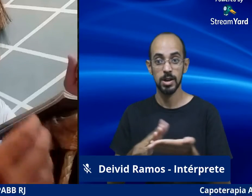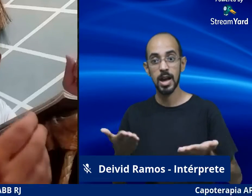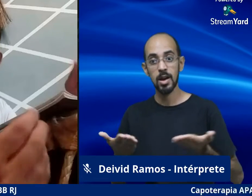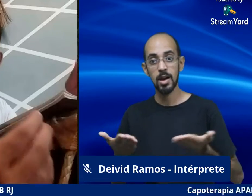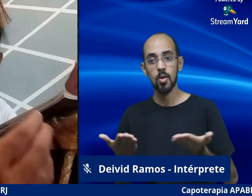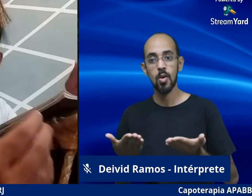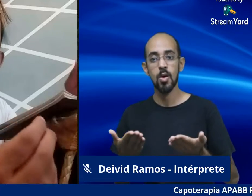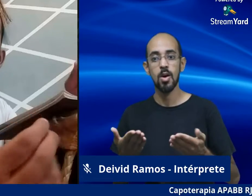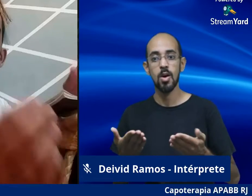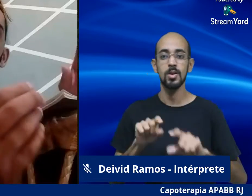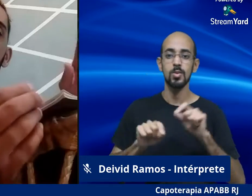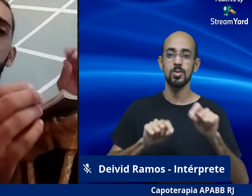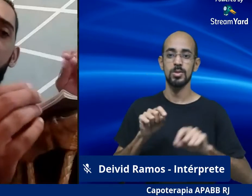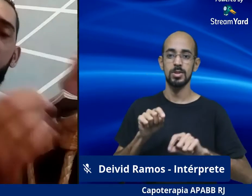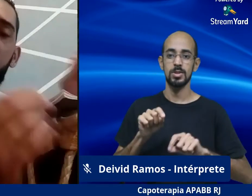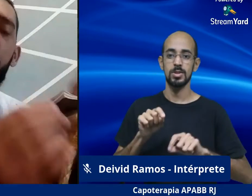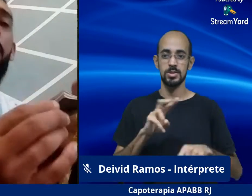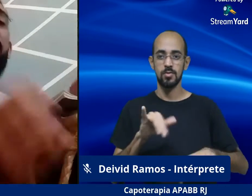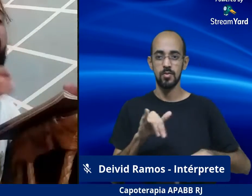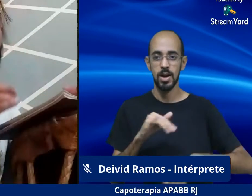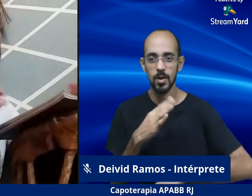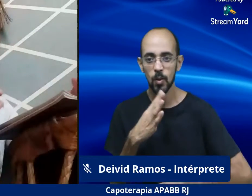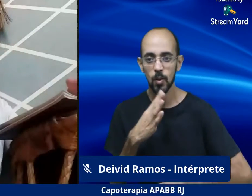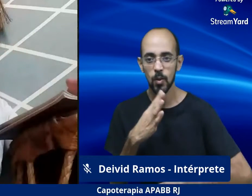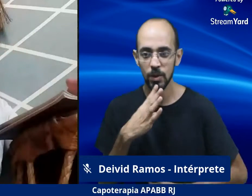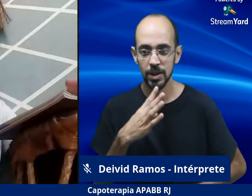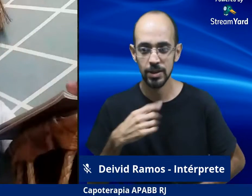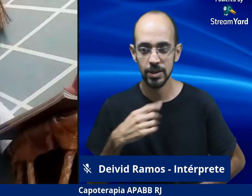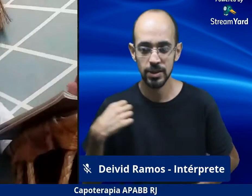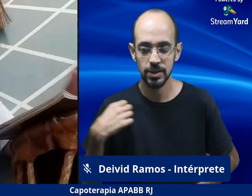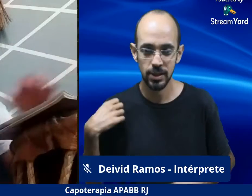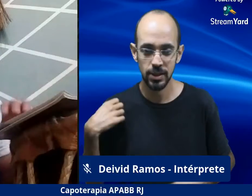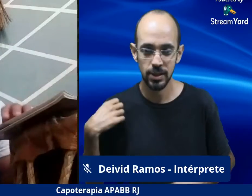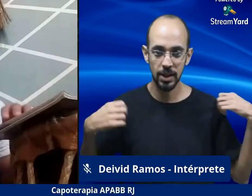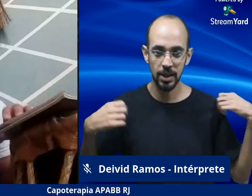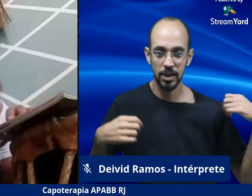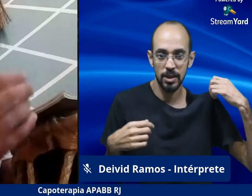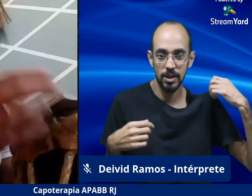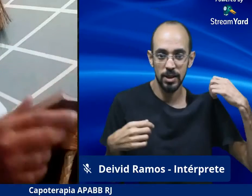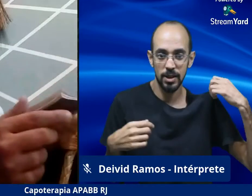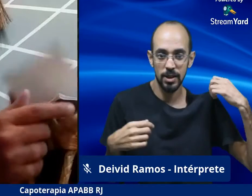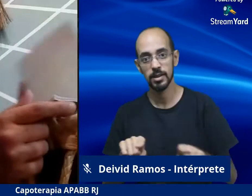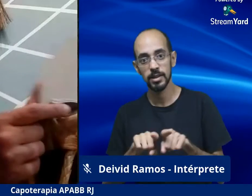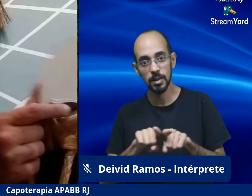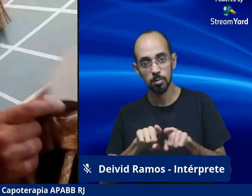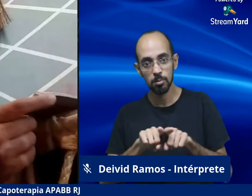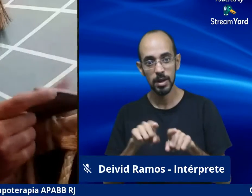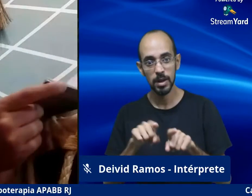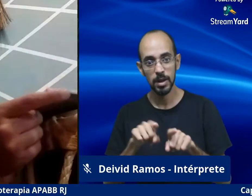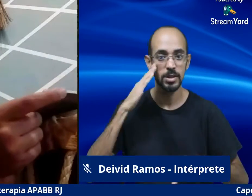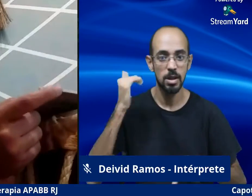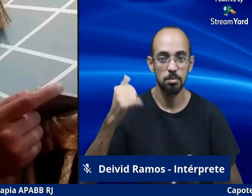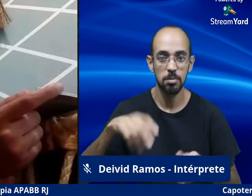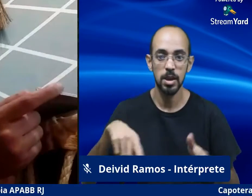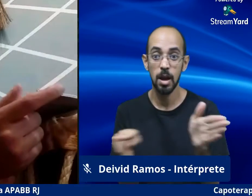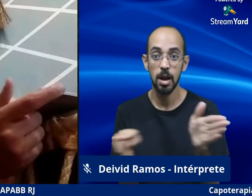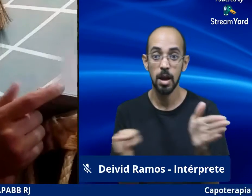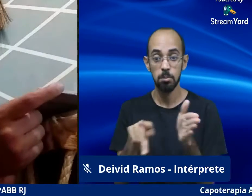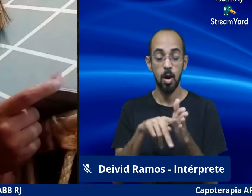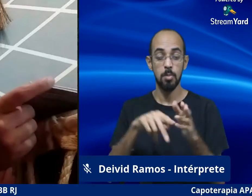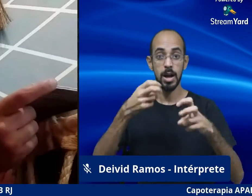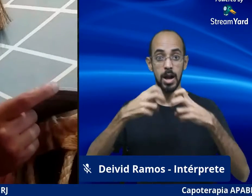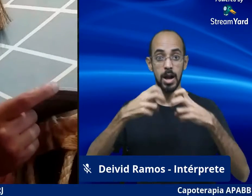gente vai conhecer e vai ver um pouquinho mais através dos poemas sobre a própria capoeira. Então,